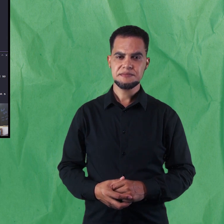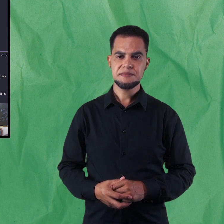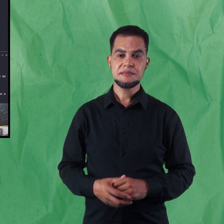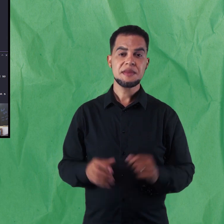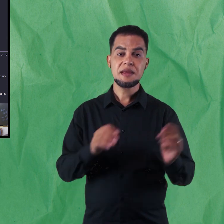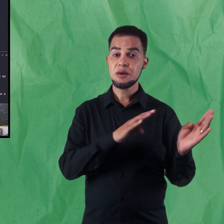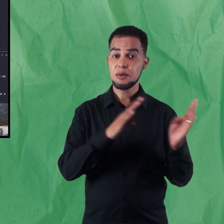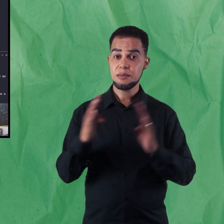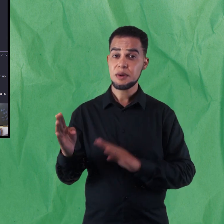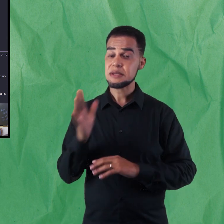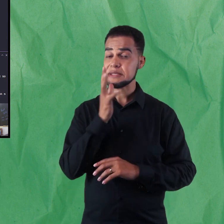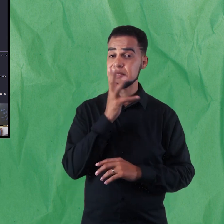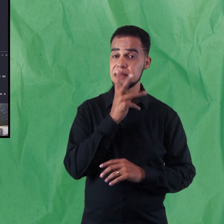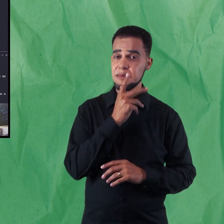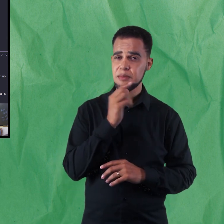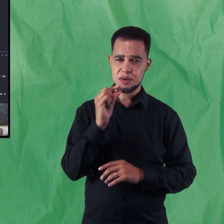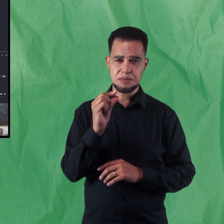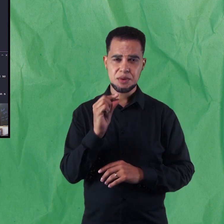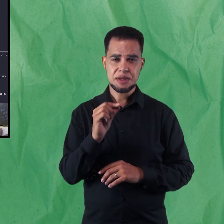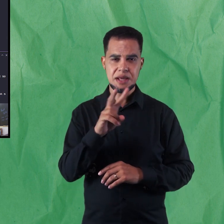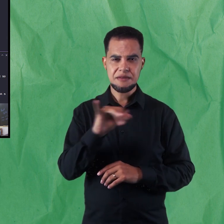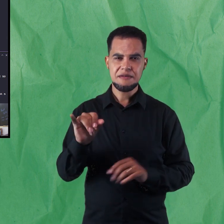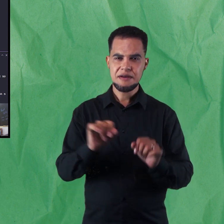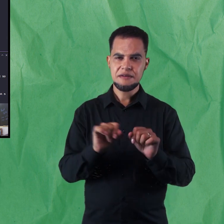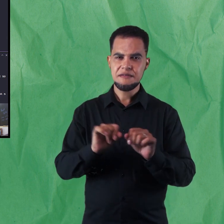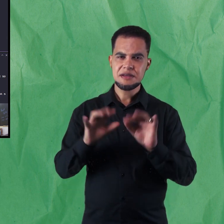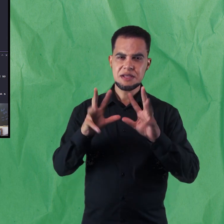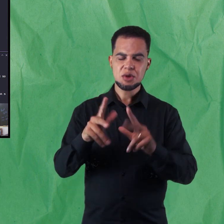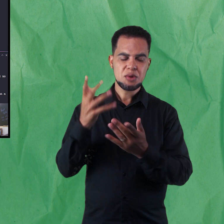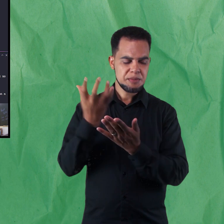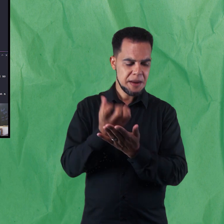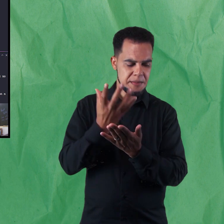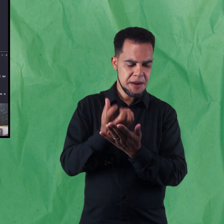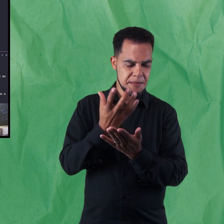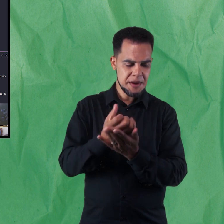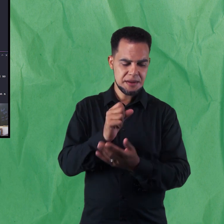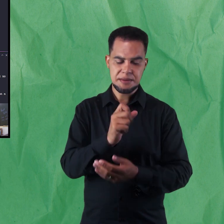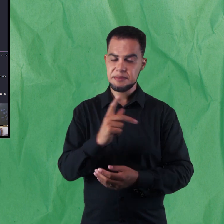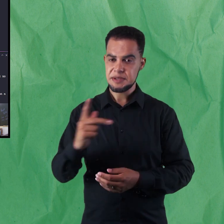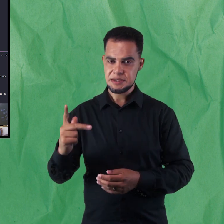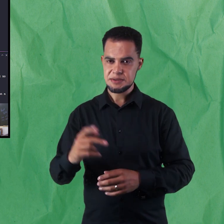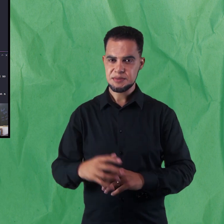É um processo que demora um pouco, né? Ele vai fazer todo o build da aplicação.